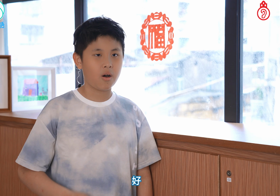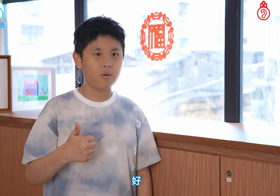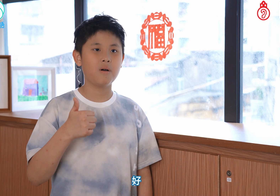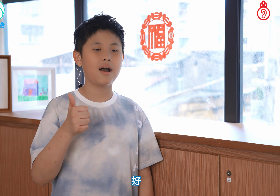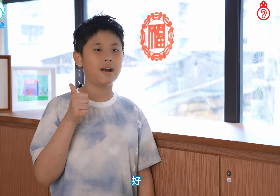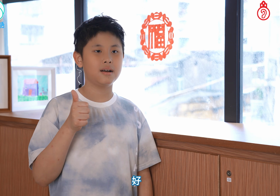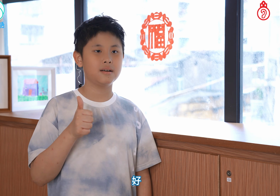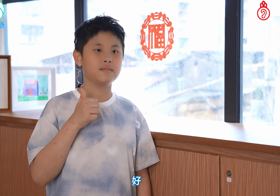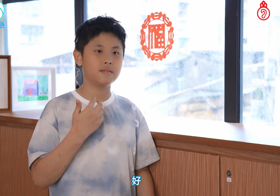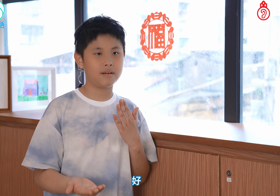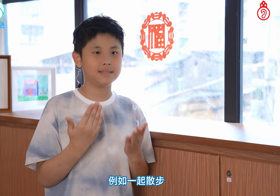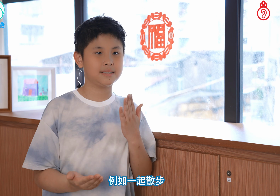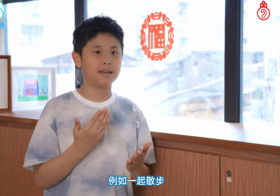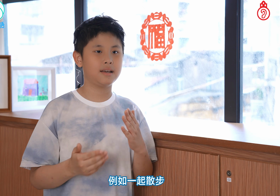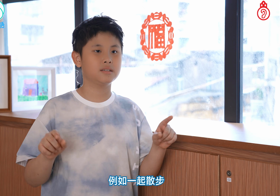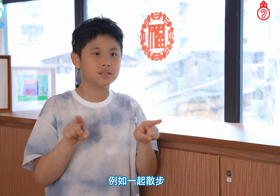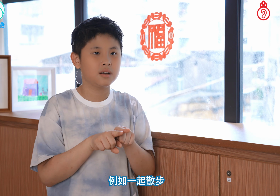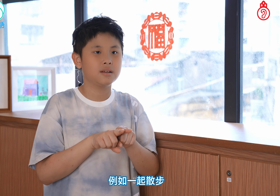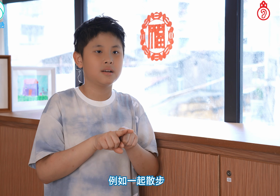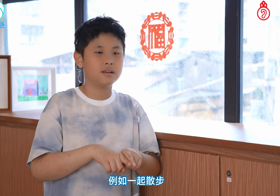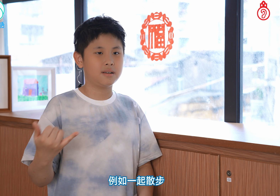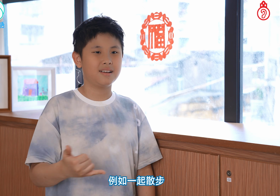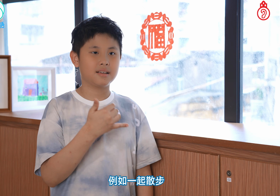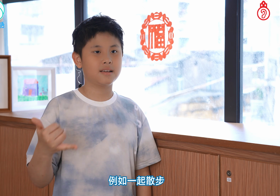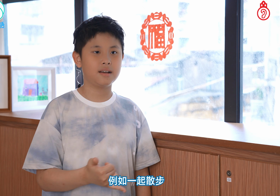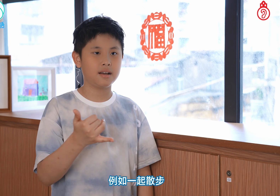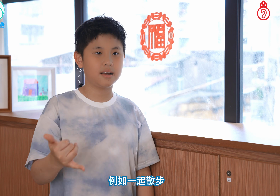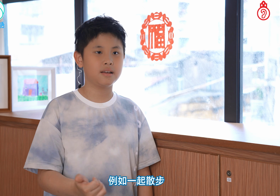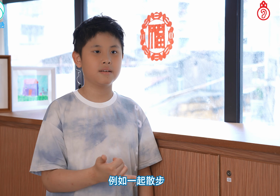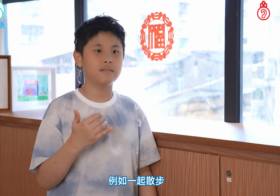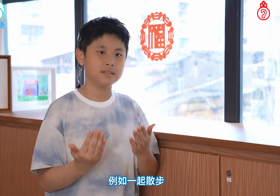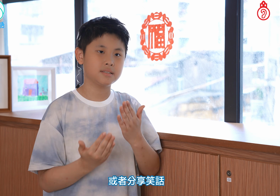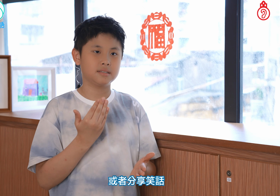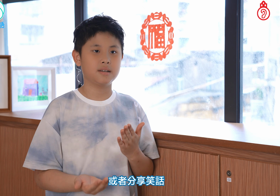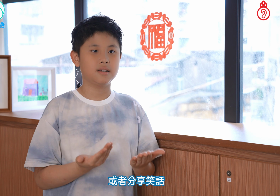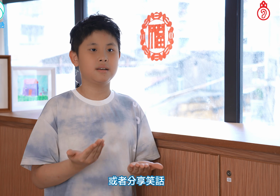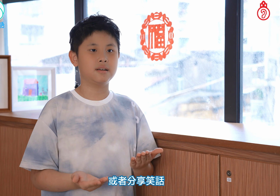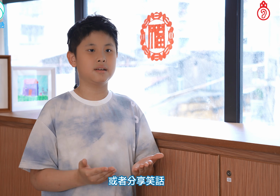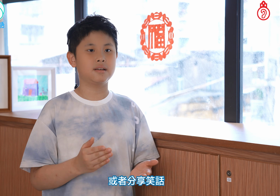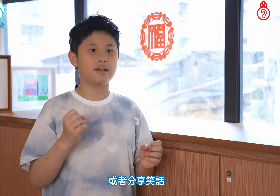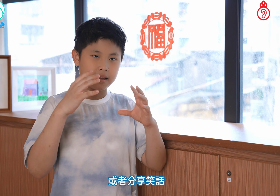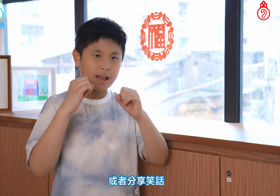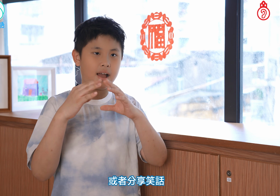好啊，例如一齊散步啊，或者分享一啲笑話啊，